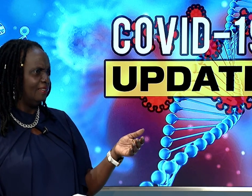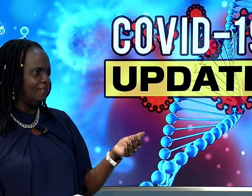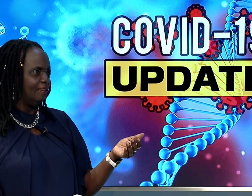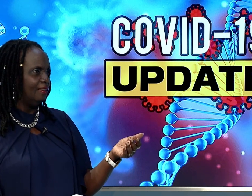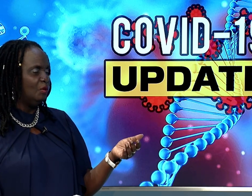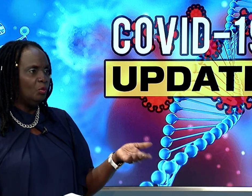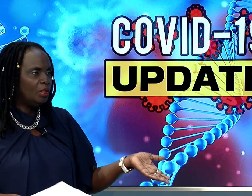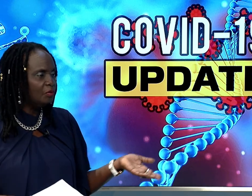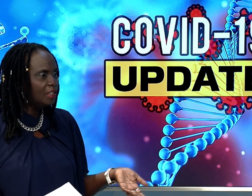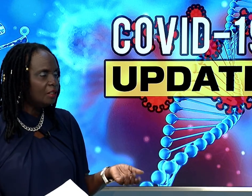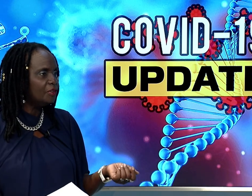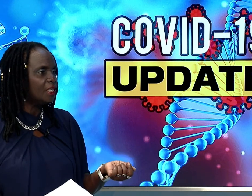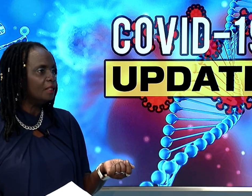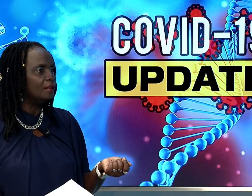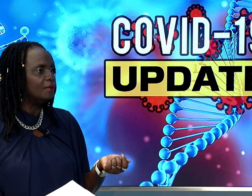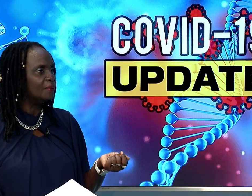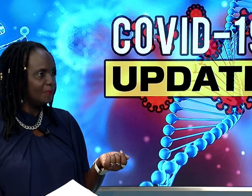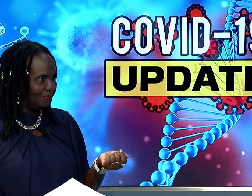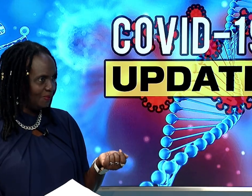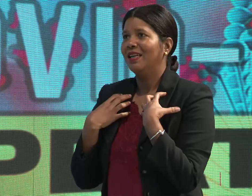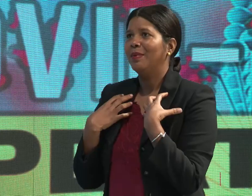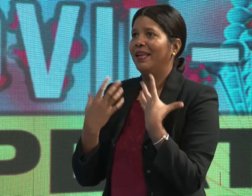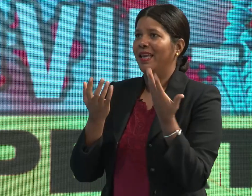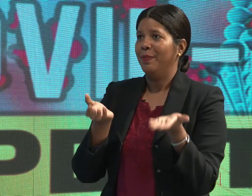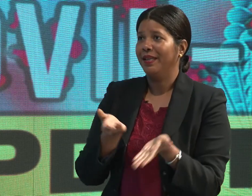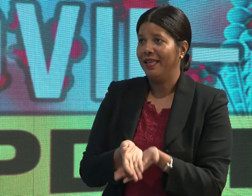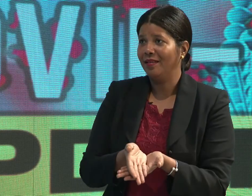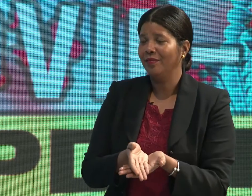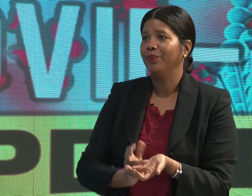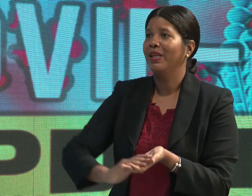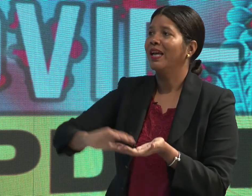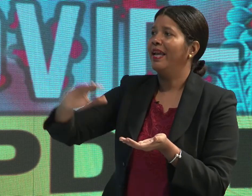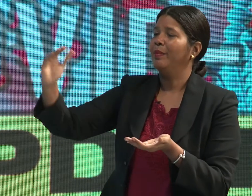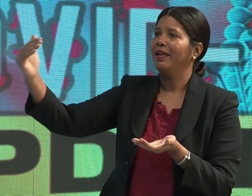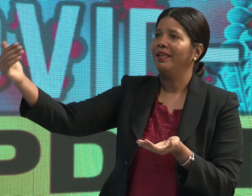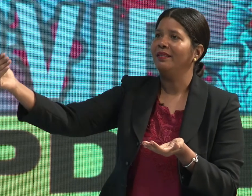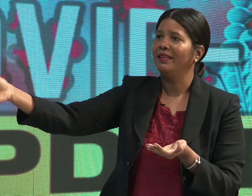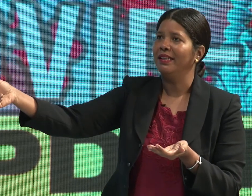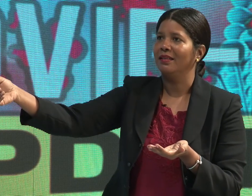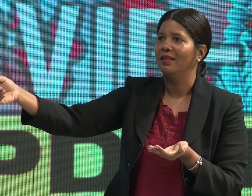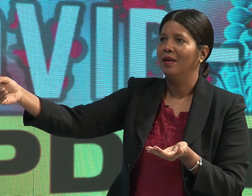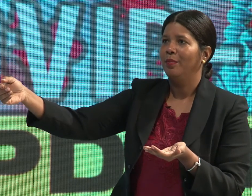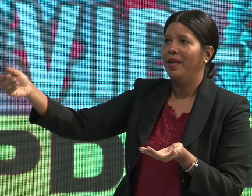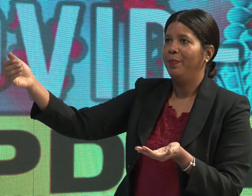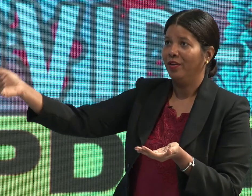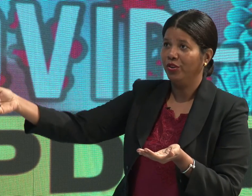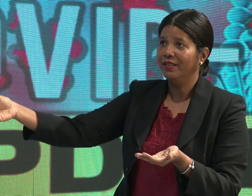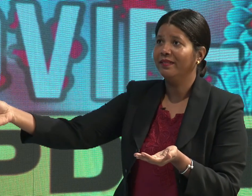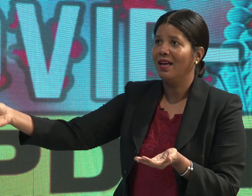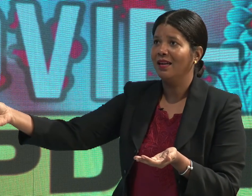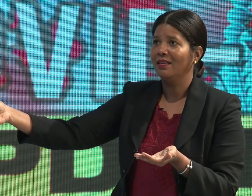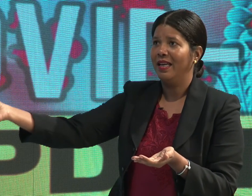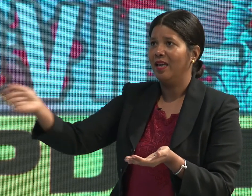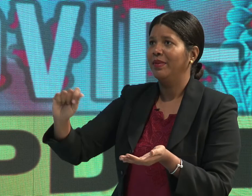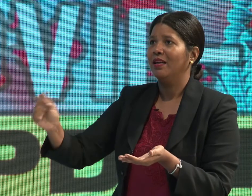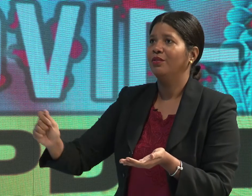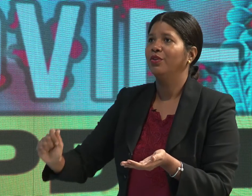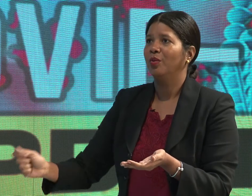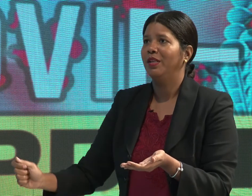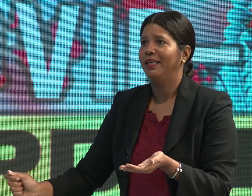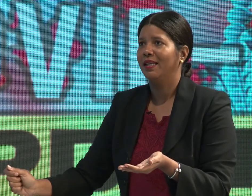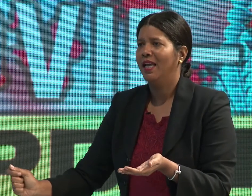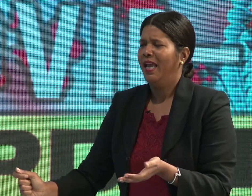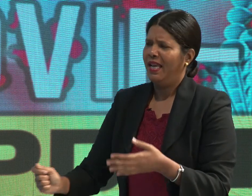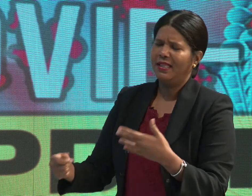dat is kinderbijslag. Wat is het verschil? Oké, als ik ambtenaar ben, ik heb een kind, dan ga ik me registreren bij personeelszaken. Ik heb daar